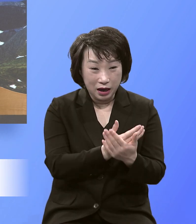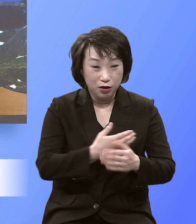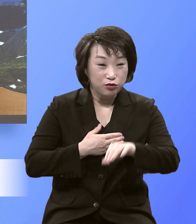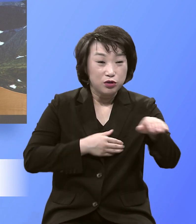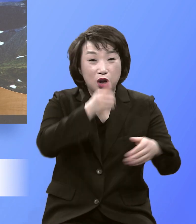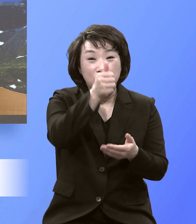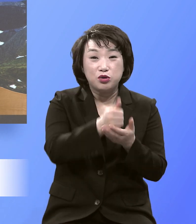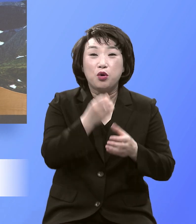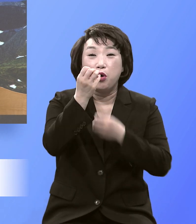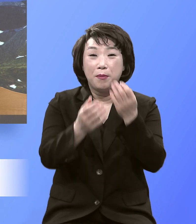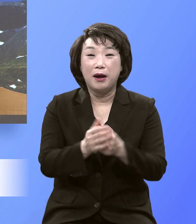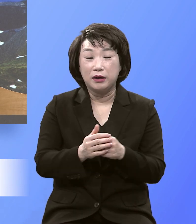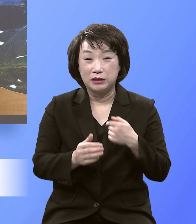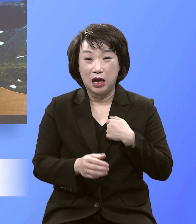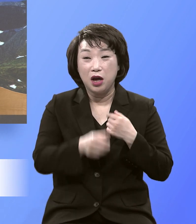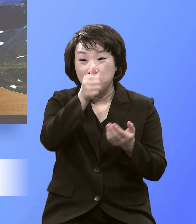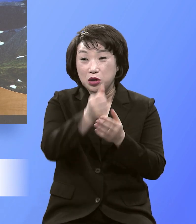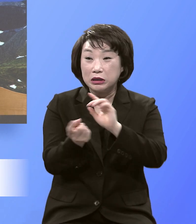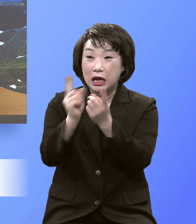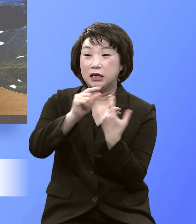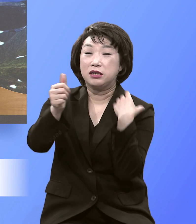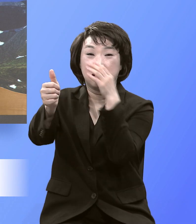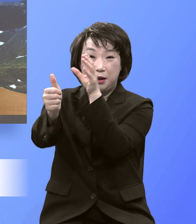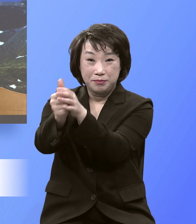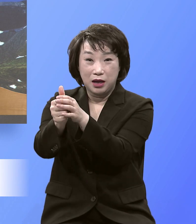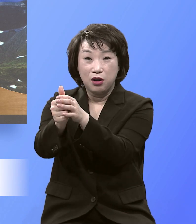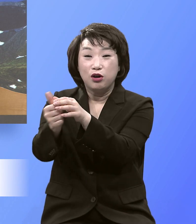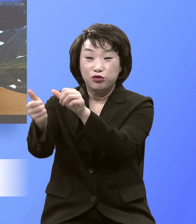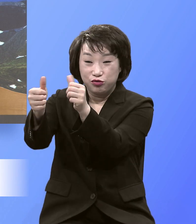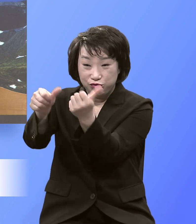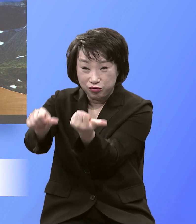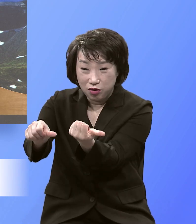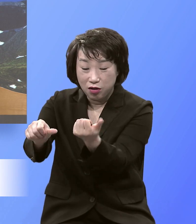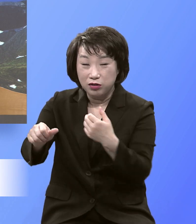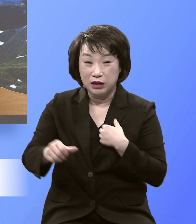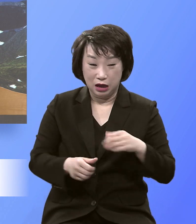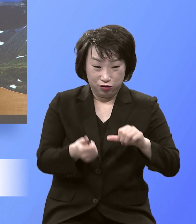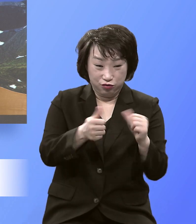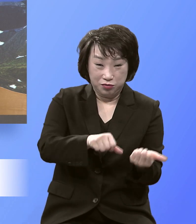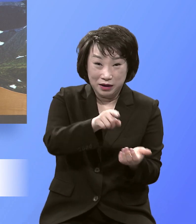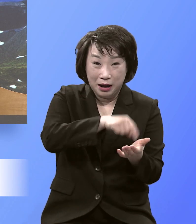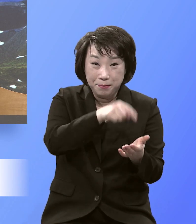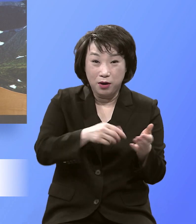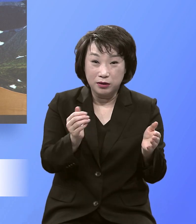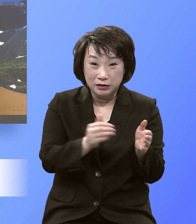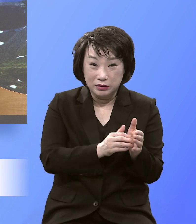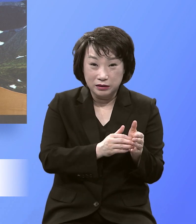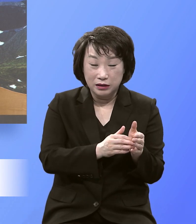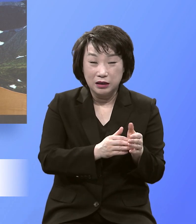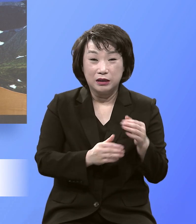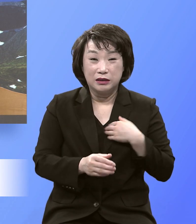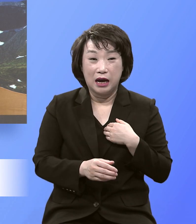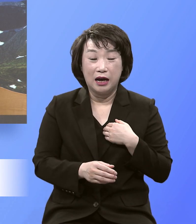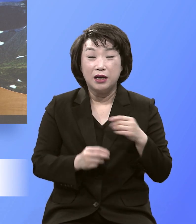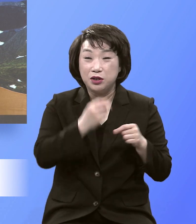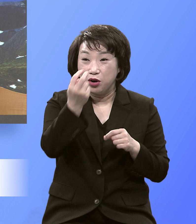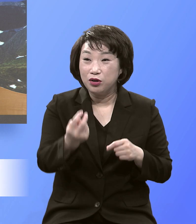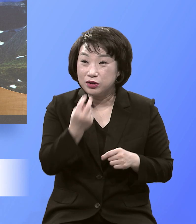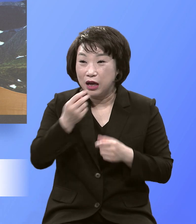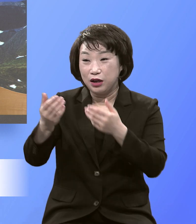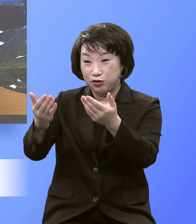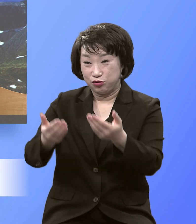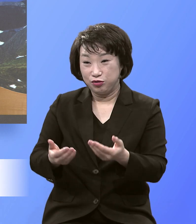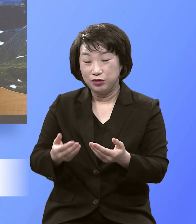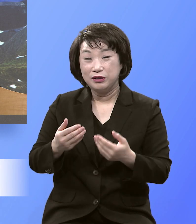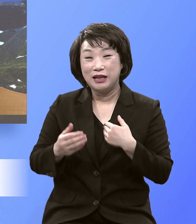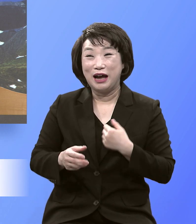죄를 내놓으니까 그지 짊어지고 대신 죽어서 내 죽음 갚으시고 나를 영생하게